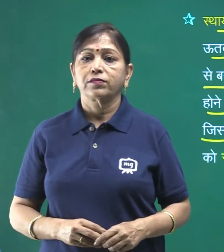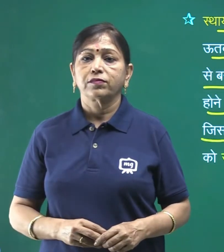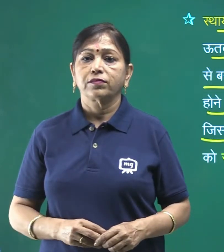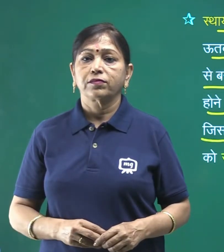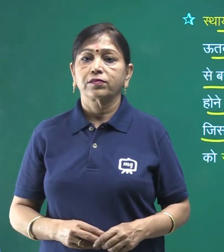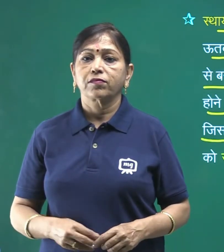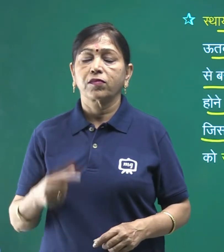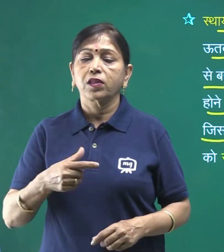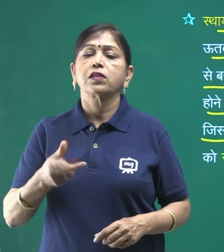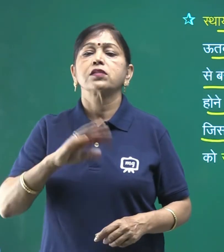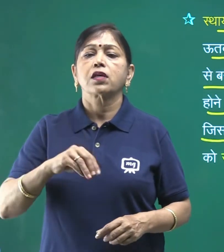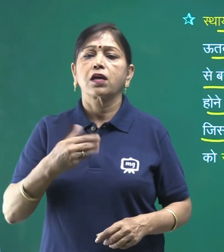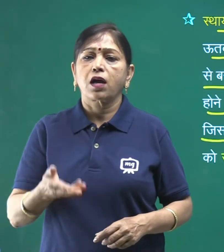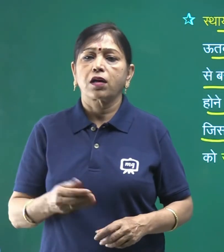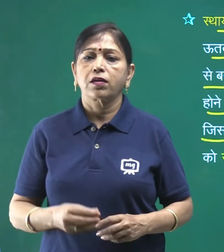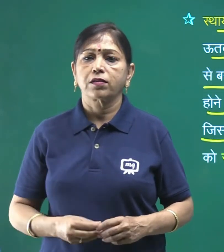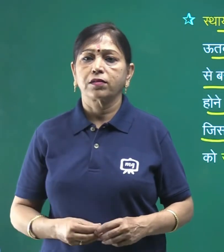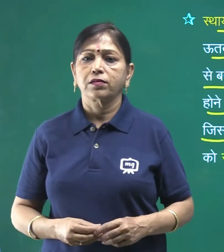जिसके फलस्वरूप